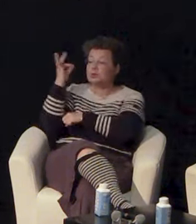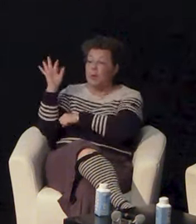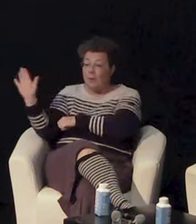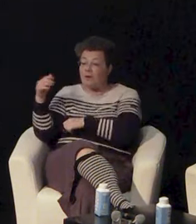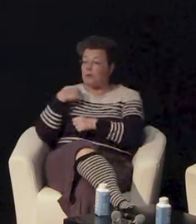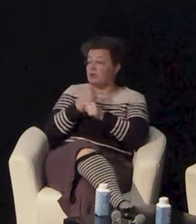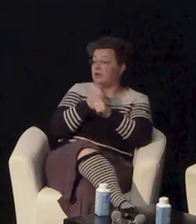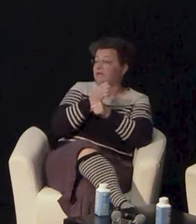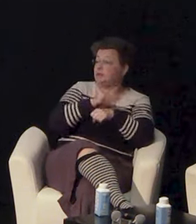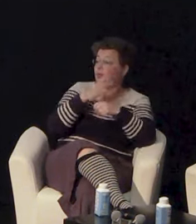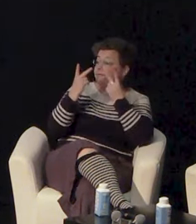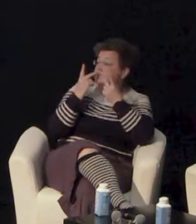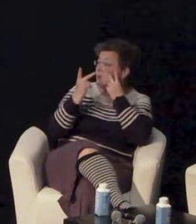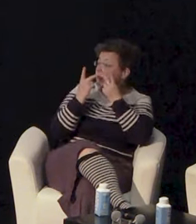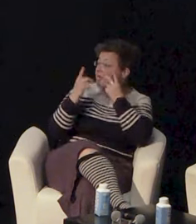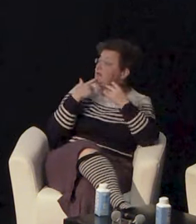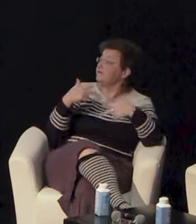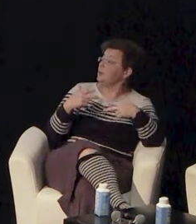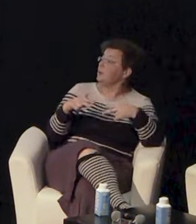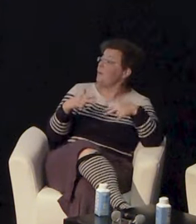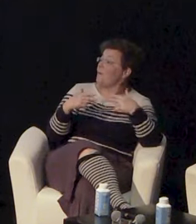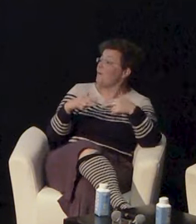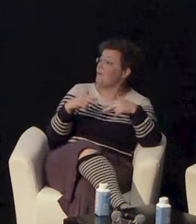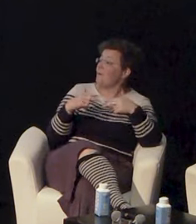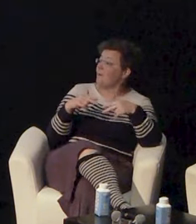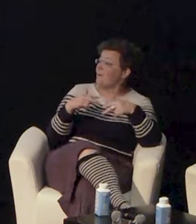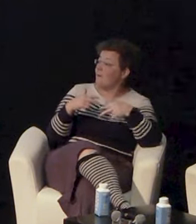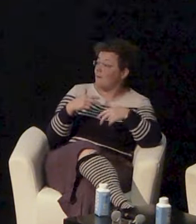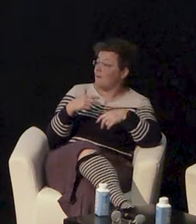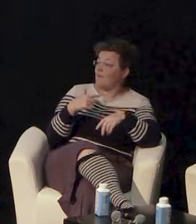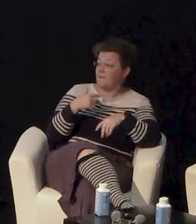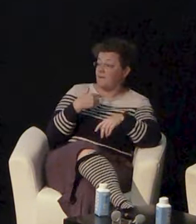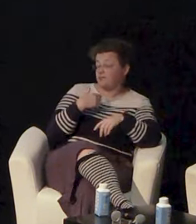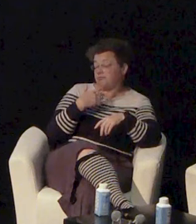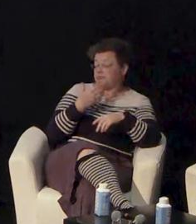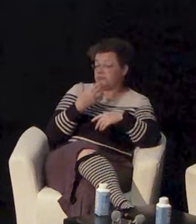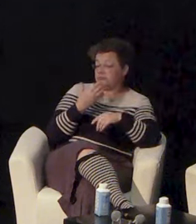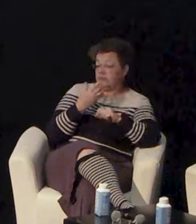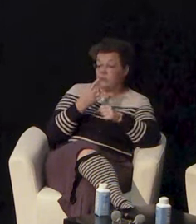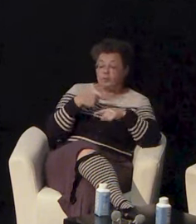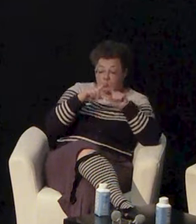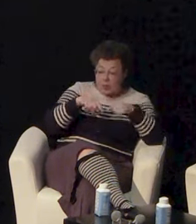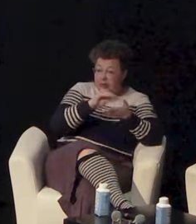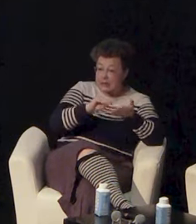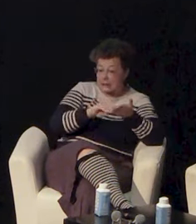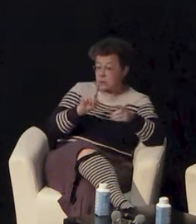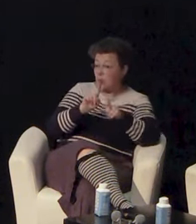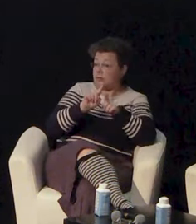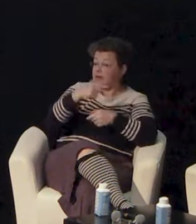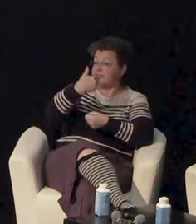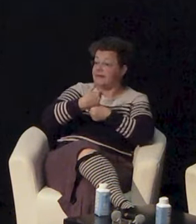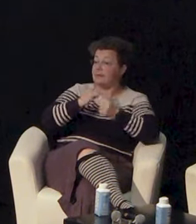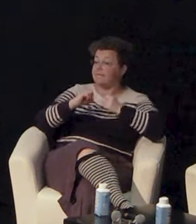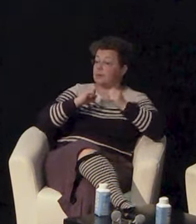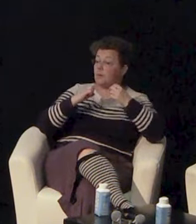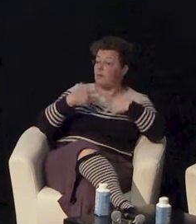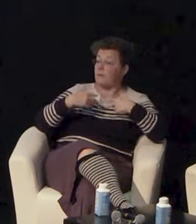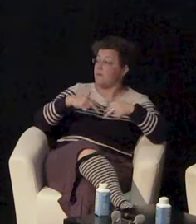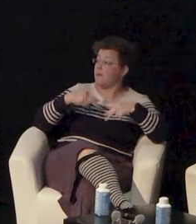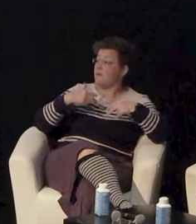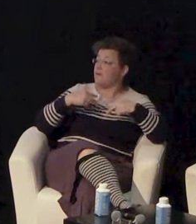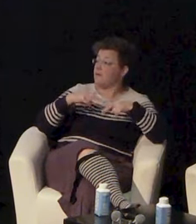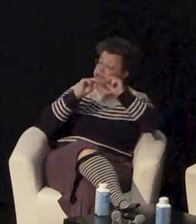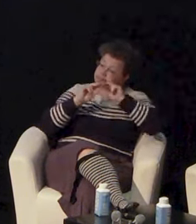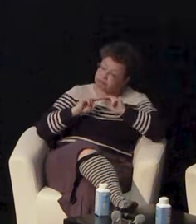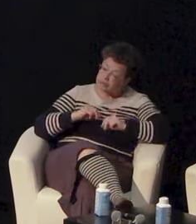personnes non-voyantes, qui sont plus sur le son et nous on est plus sur le visuel, hein, donc pour nous la vidéo est très importante.